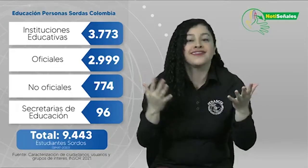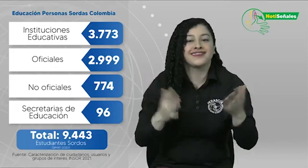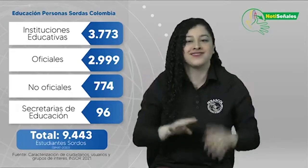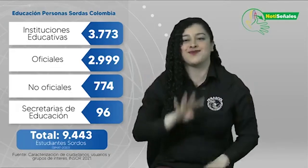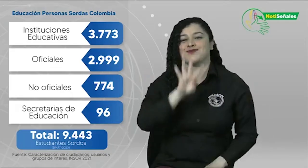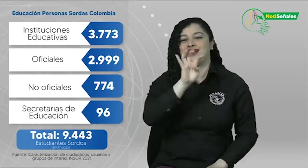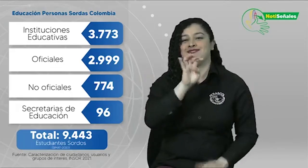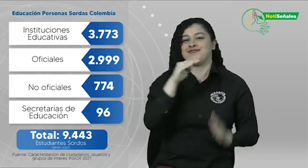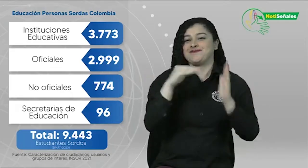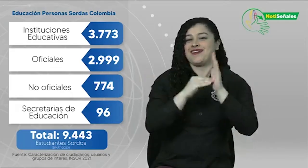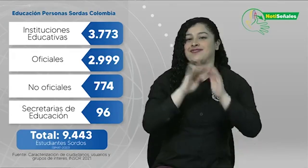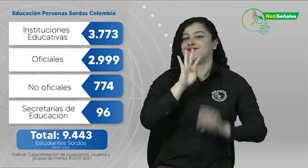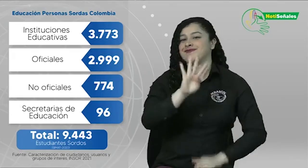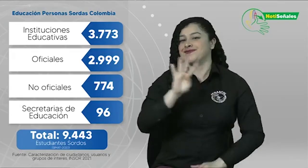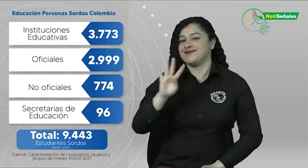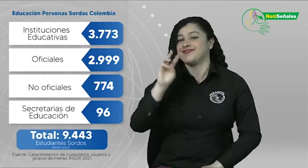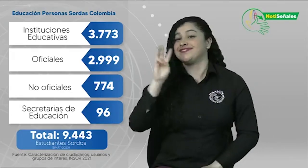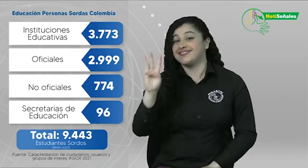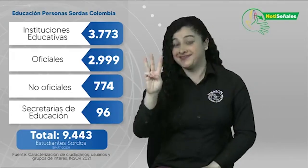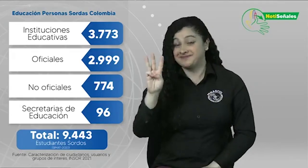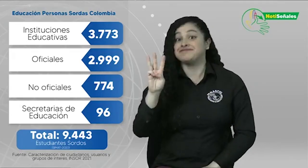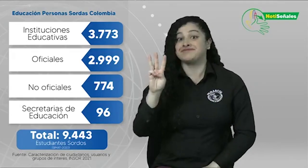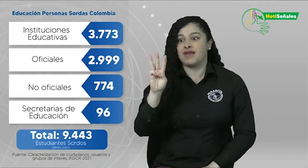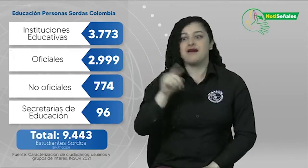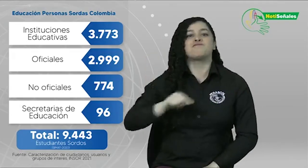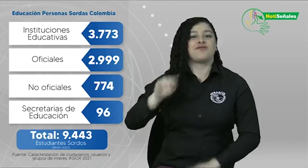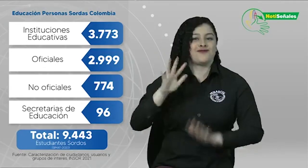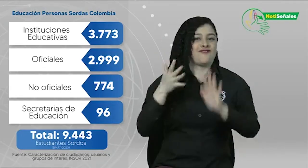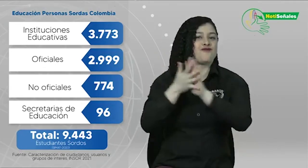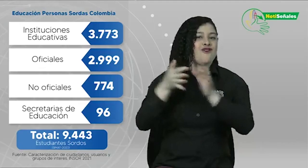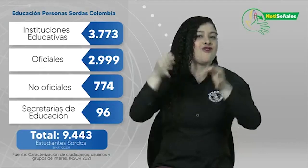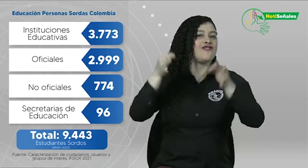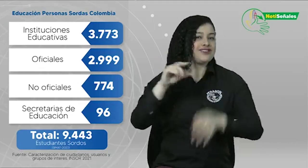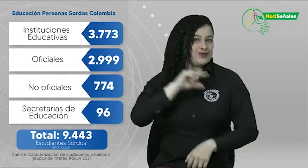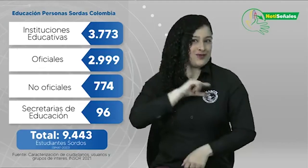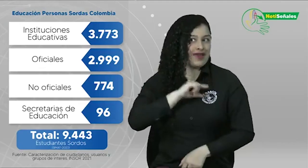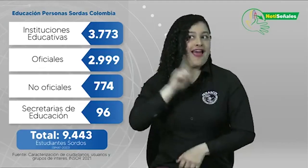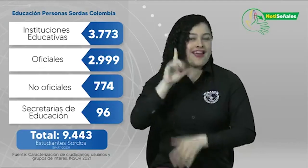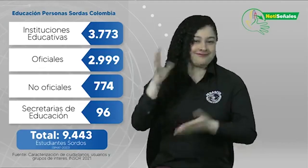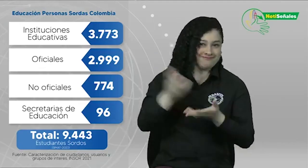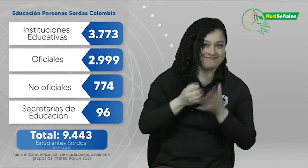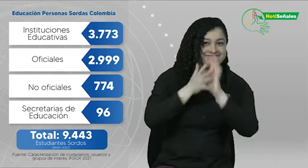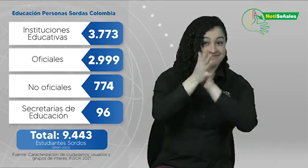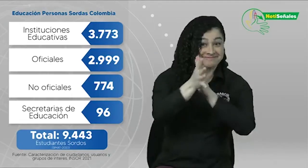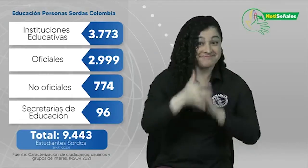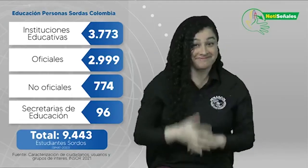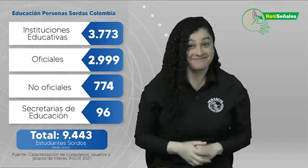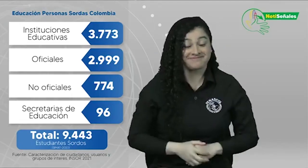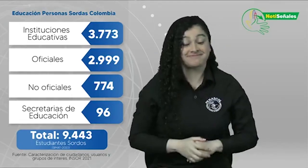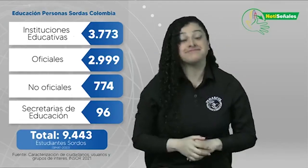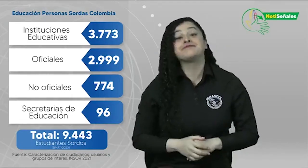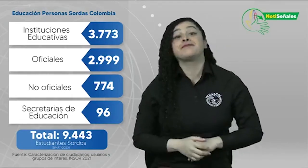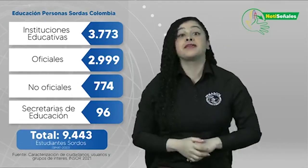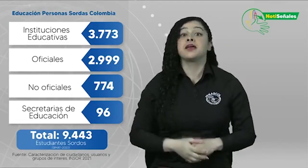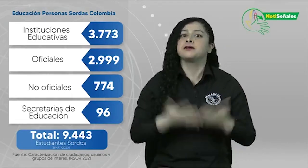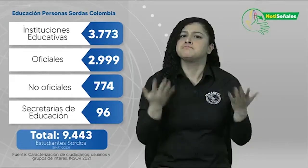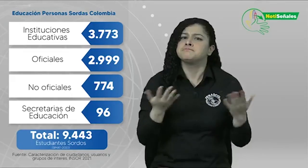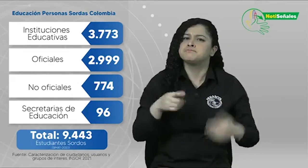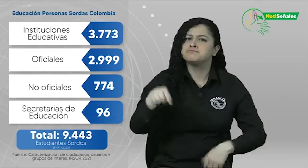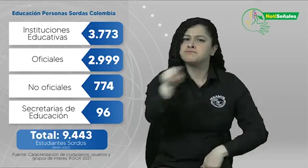los estudiantes sordos, son 9.443 personas sordas estudiando. De esa información la sacamos de la página web del